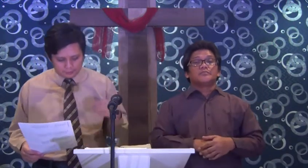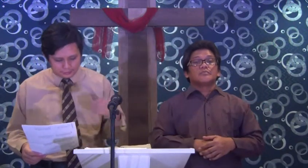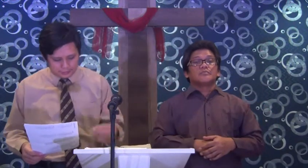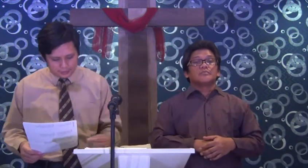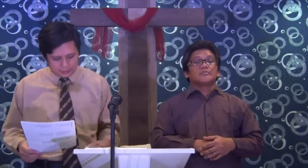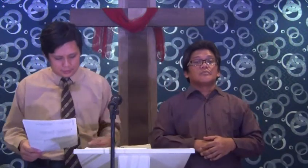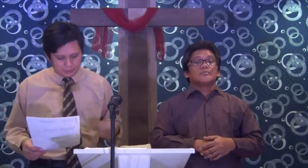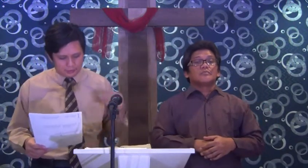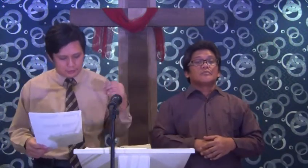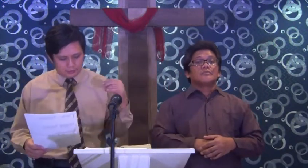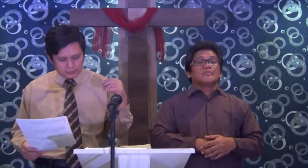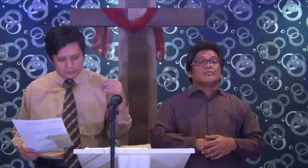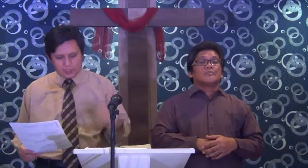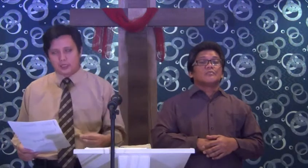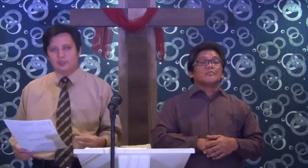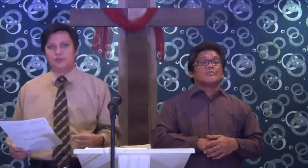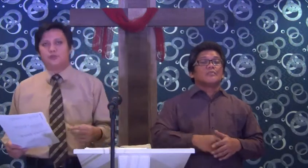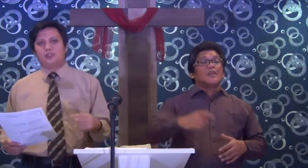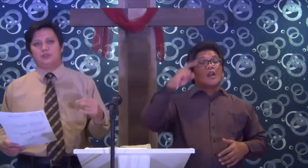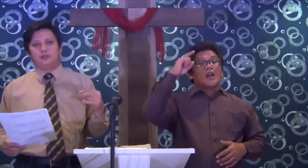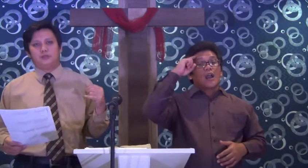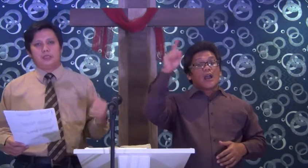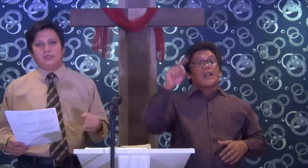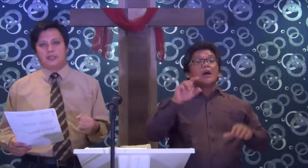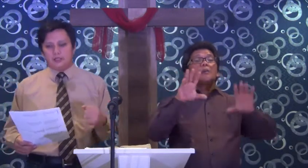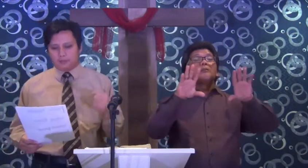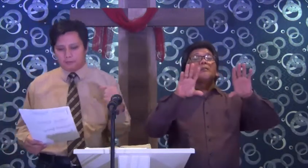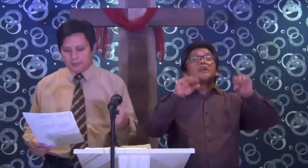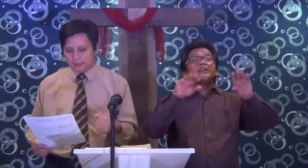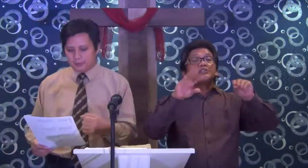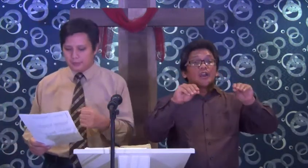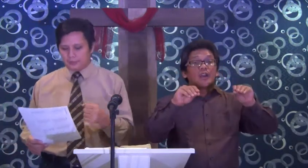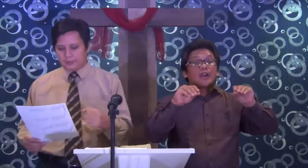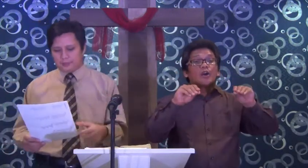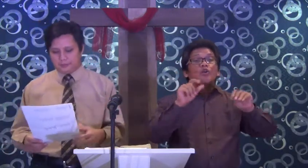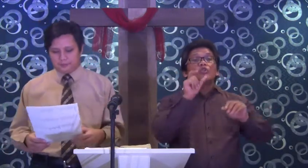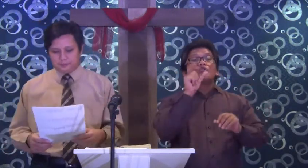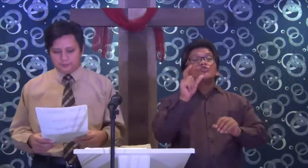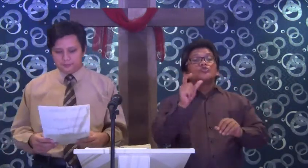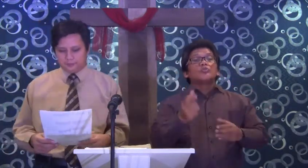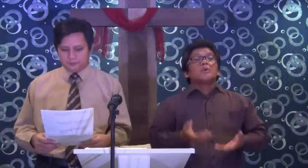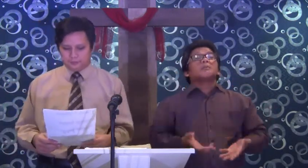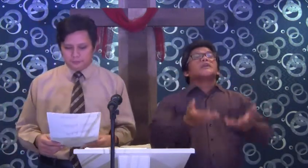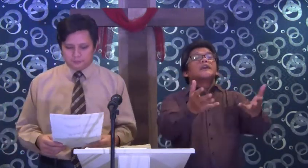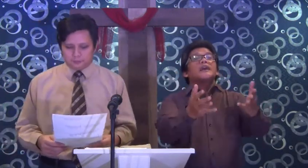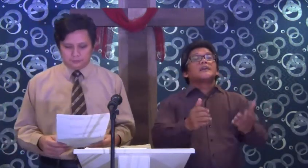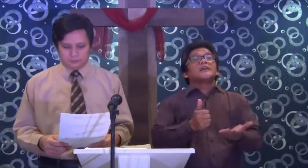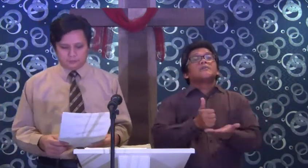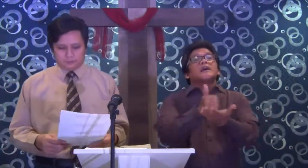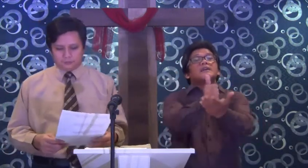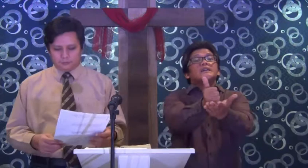Allah bekerja di dalam segala sesuatu untuk mendatangkan kebaikan bagi kita.